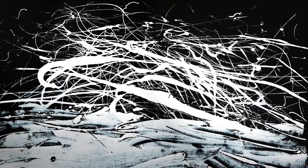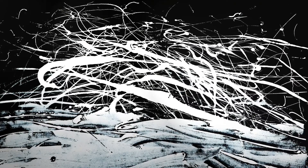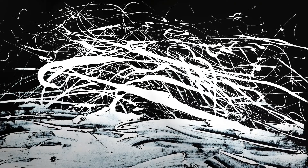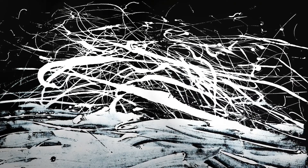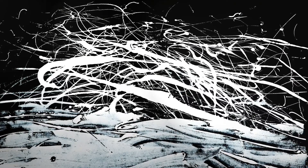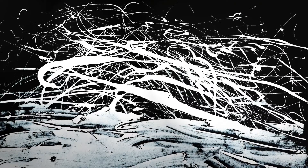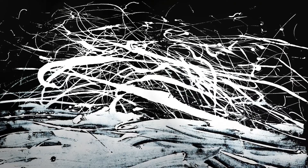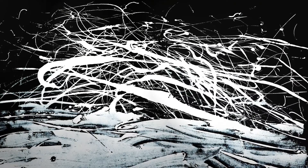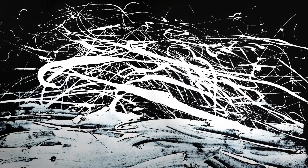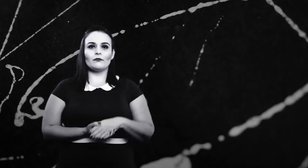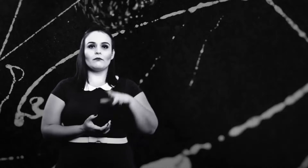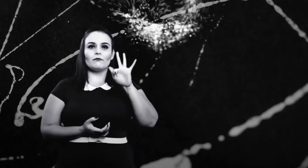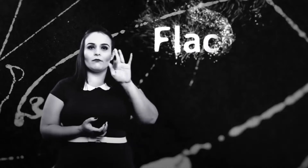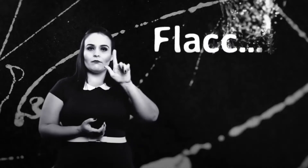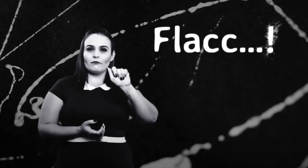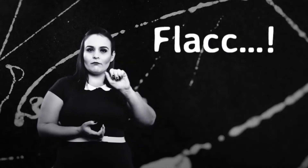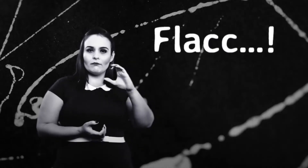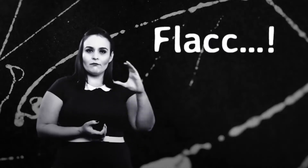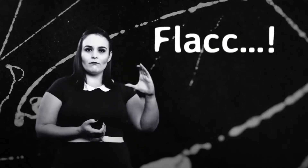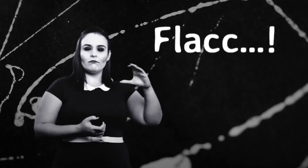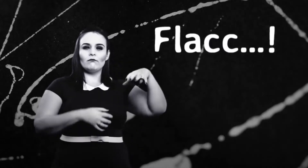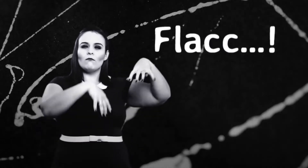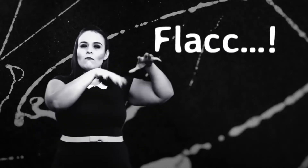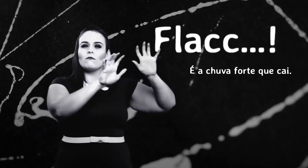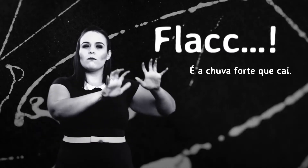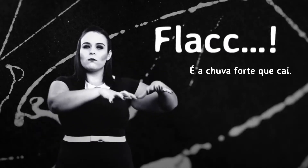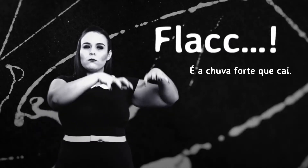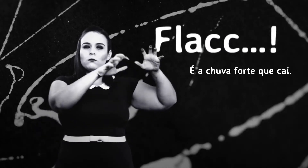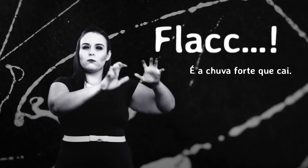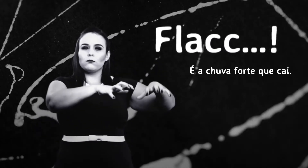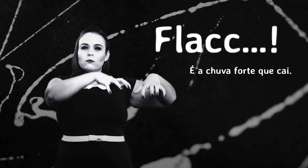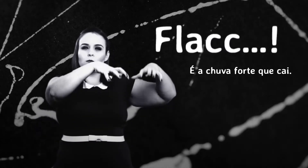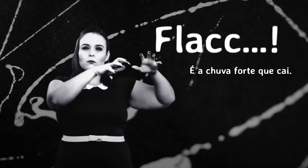Leuctrop. Flak é a chuva forte que cai.